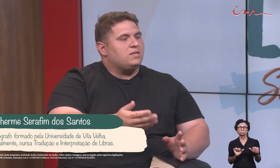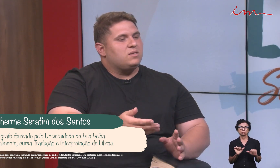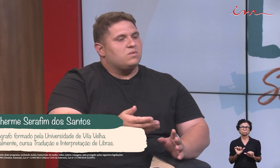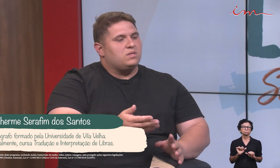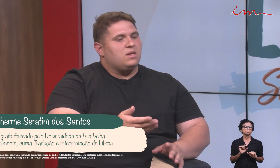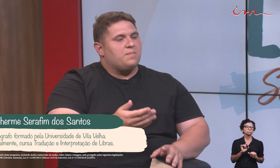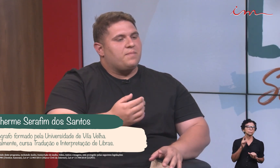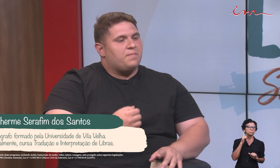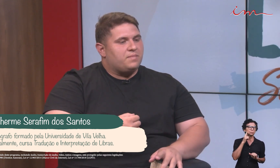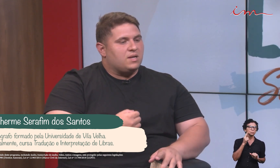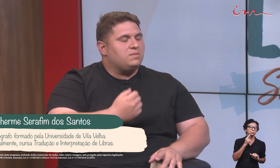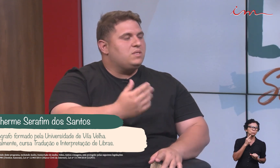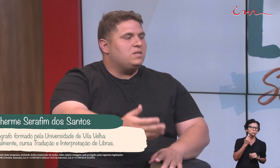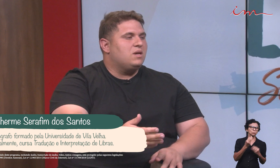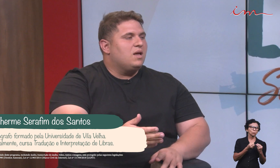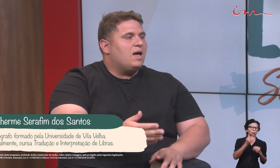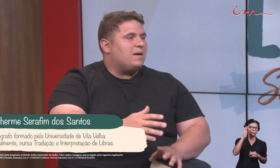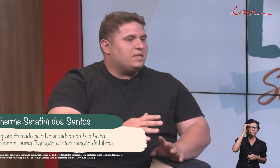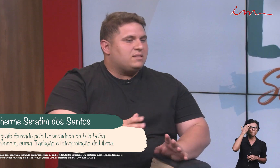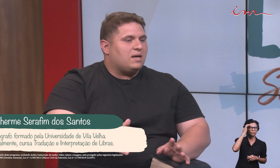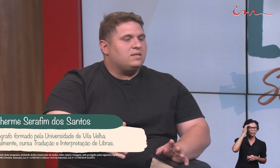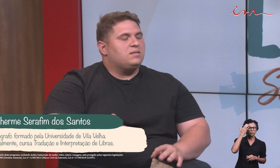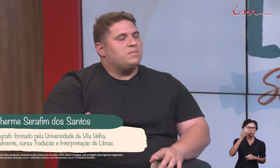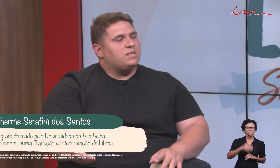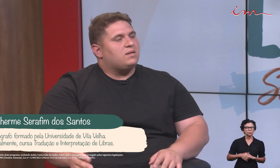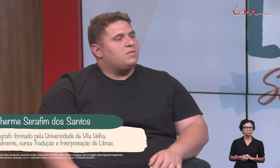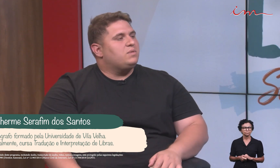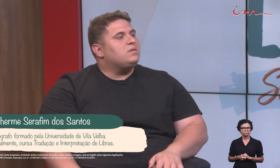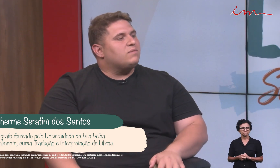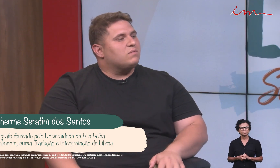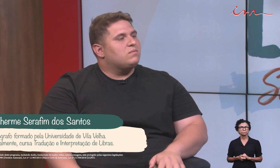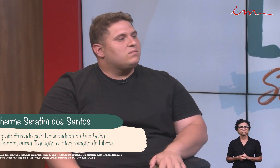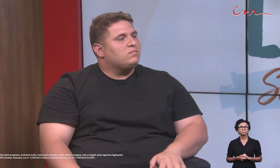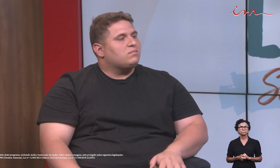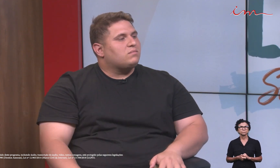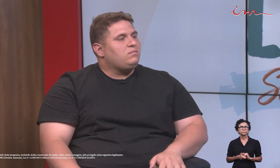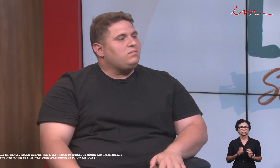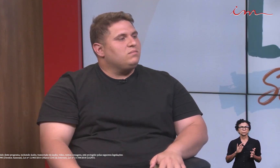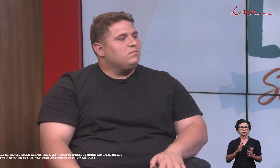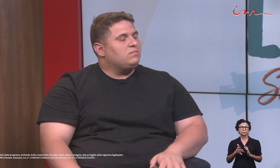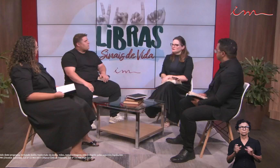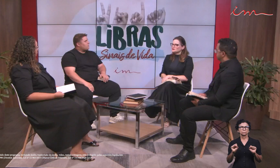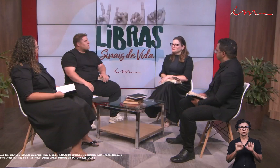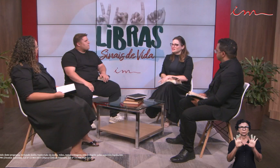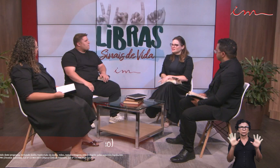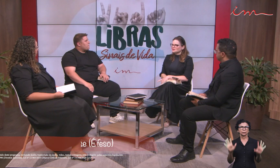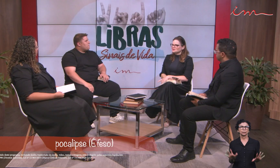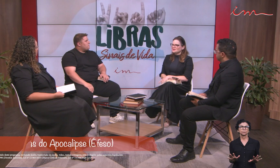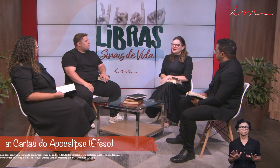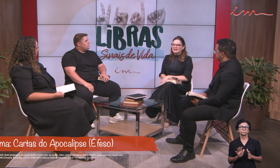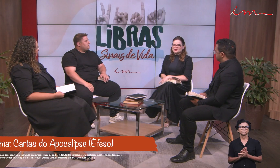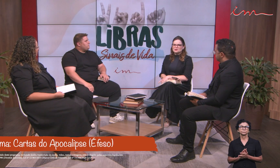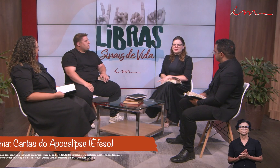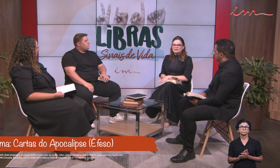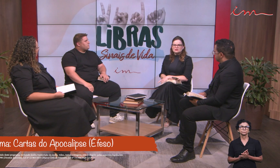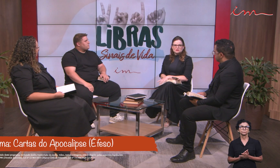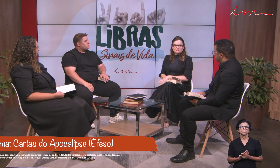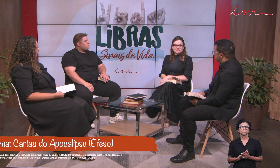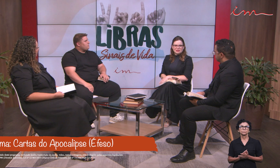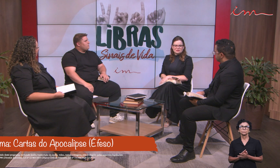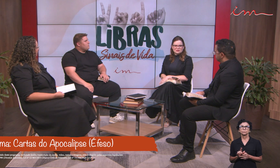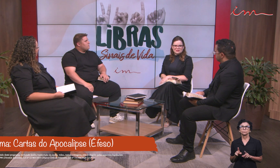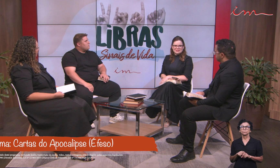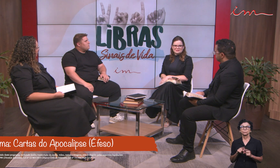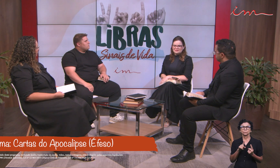surdo para a gente conseguir transmitir a mensagem o mais claro possível. E uma coisa que nós estávamos conversando é sobre os